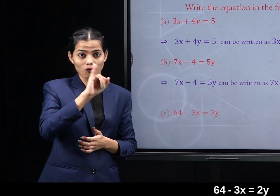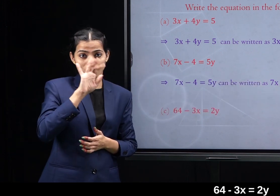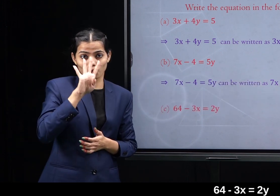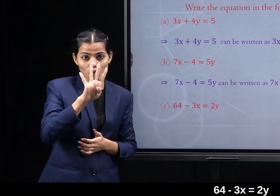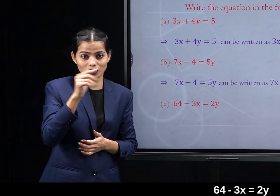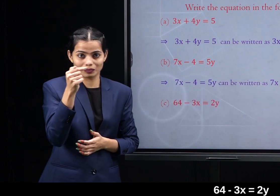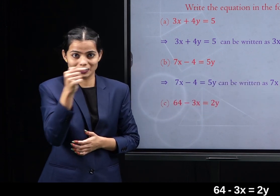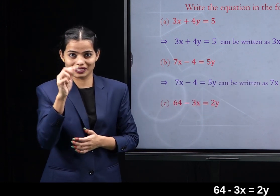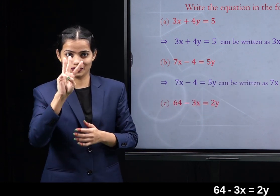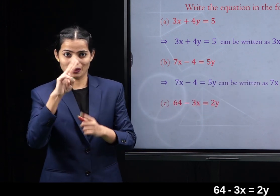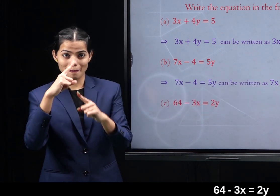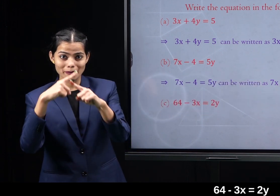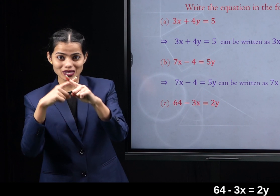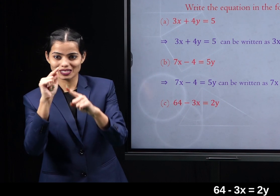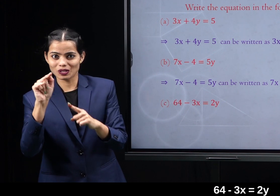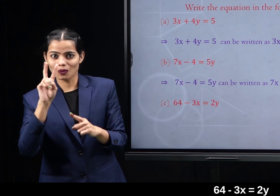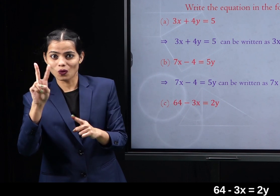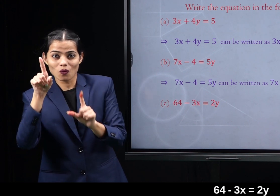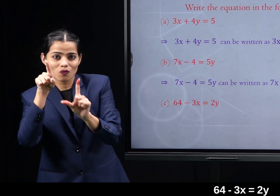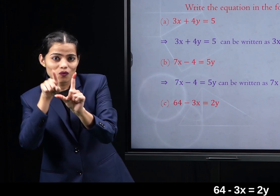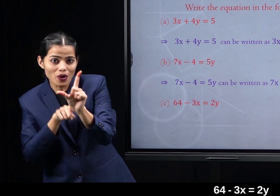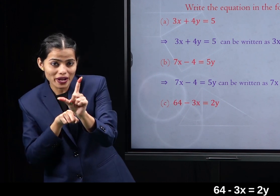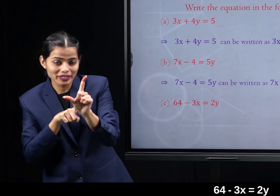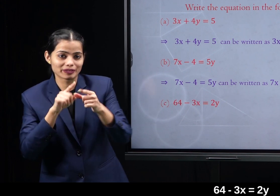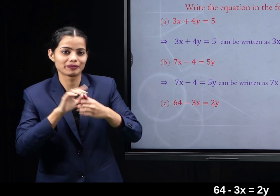64 మైనస్ 3x ఈజ్ ఈక్వల్ టు 2yని